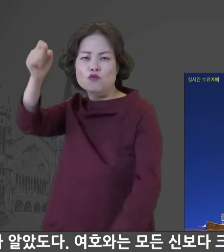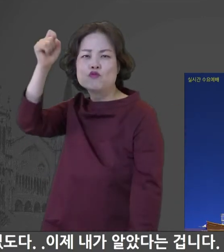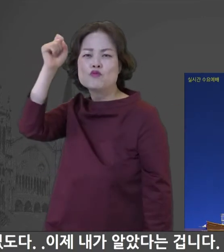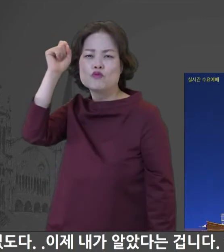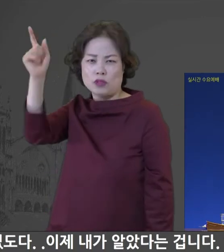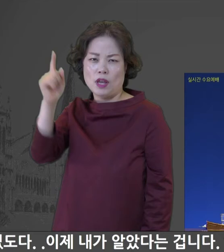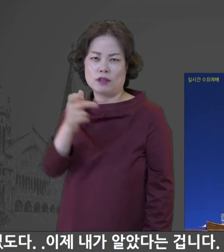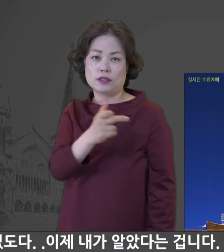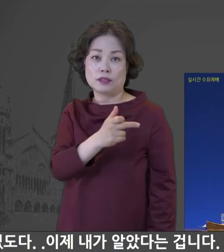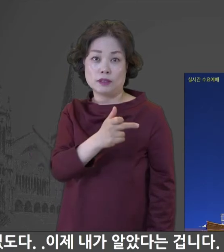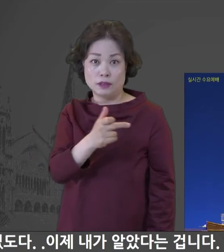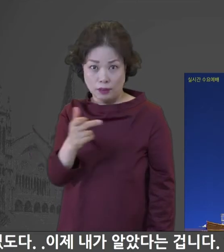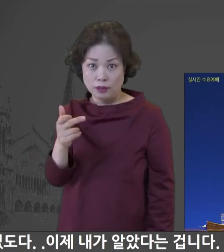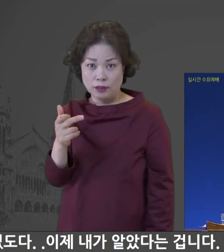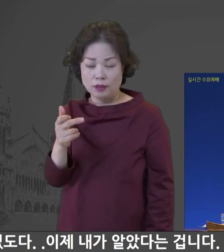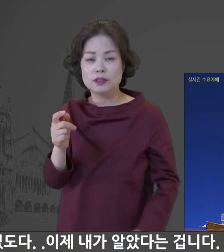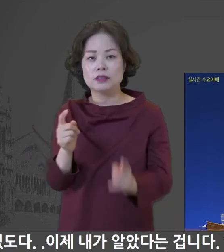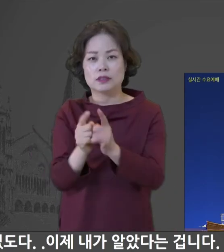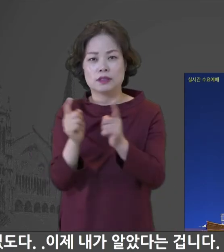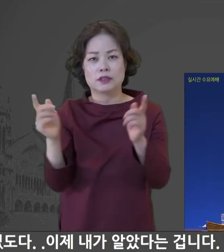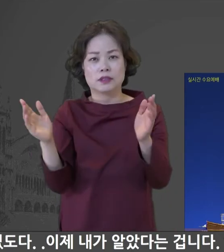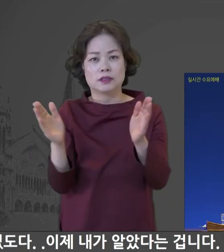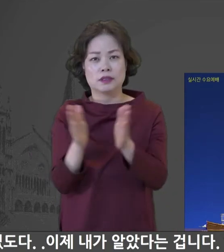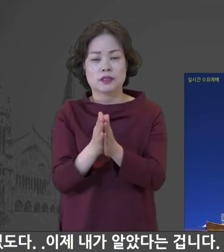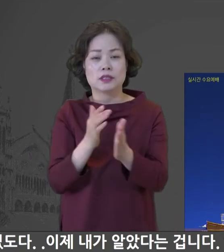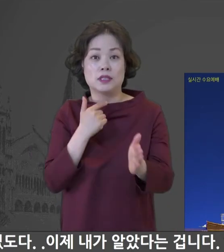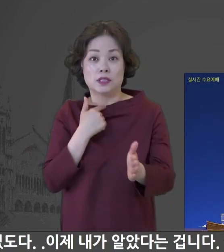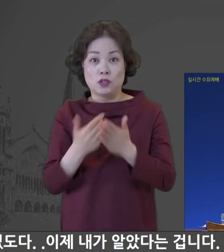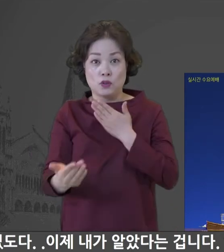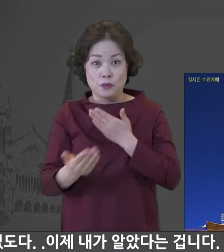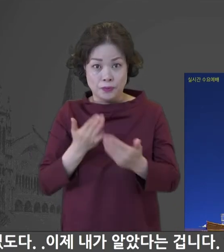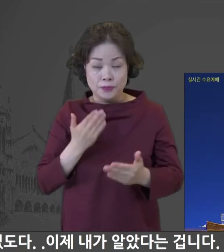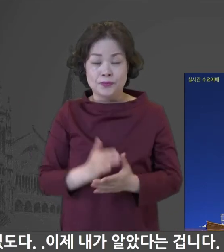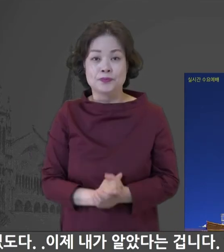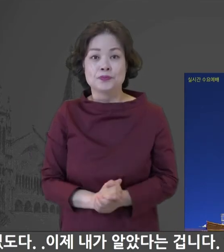위대하고 크시다라는 것을 직접 경험하였던 것입니다.